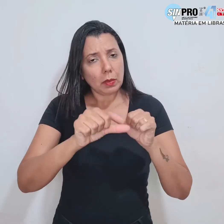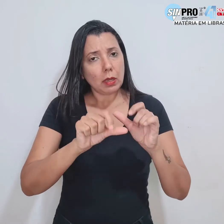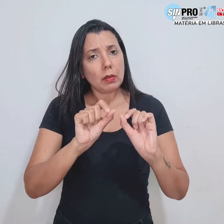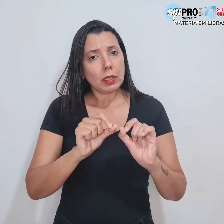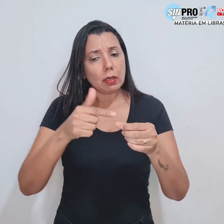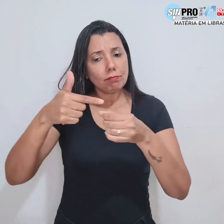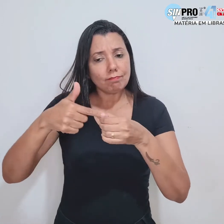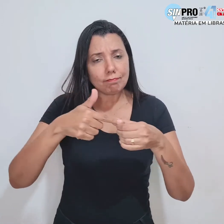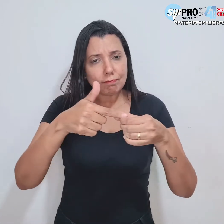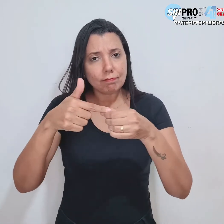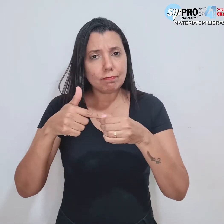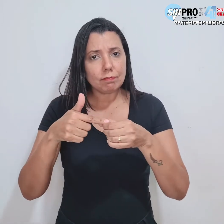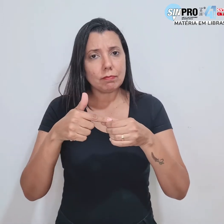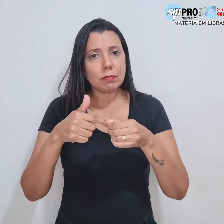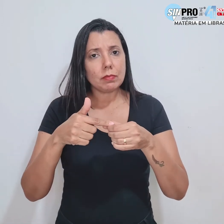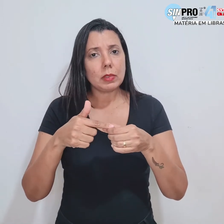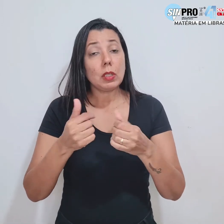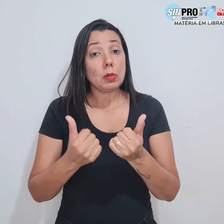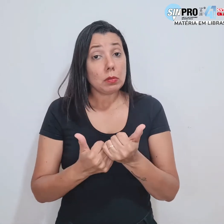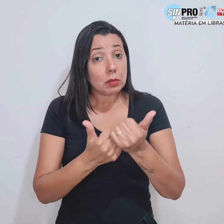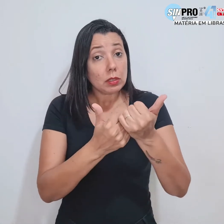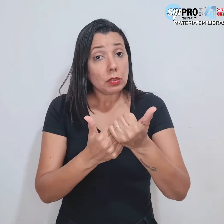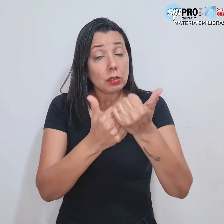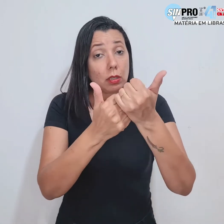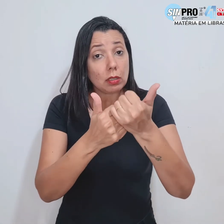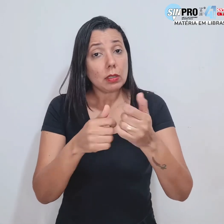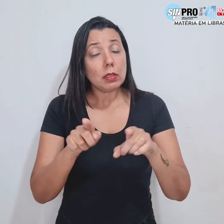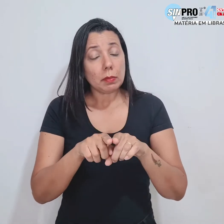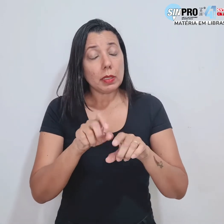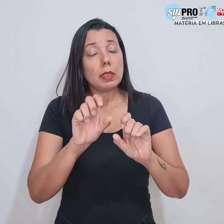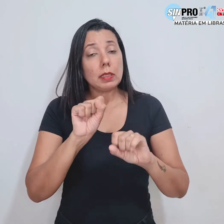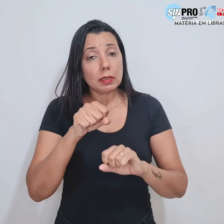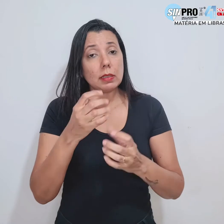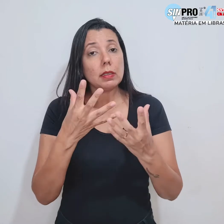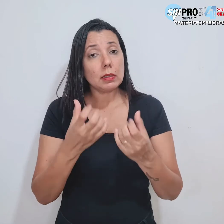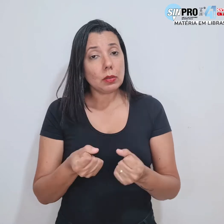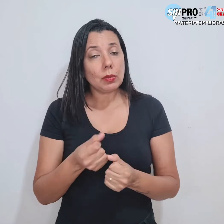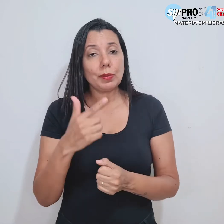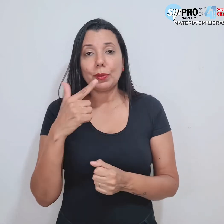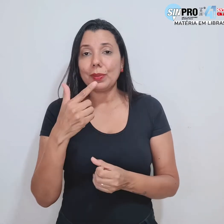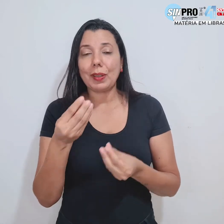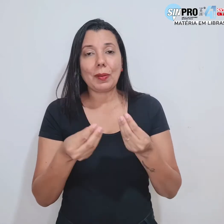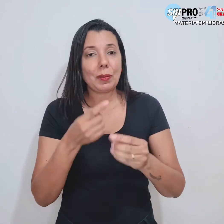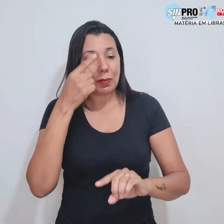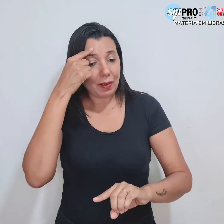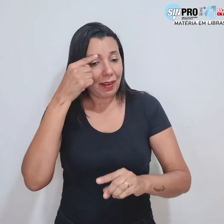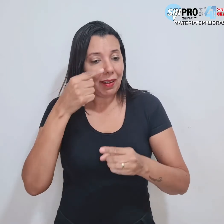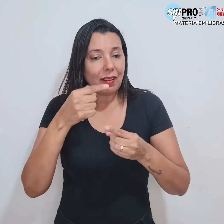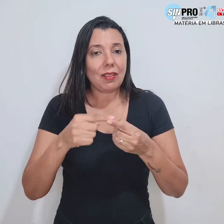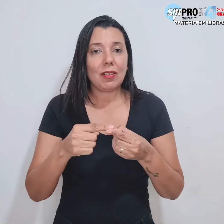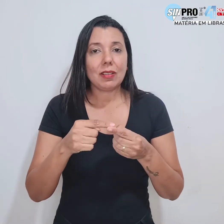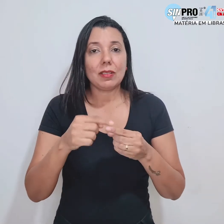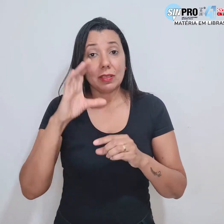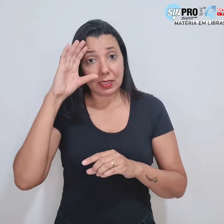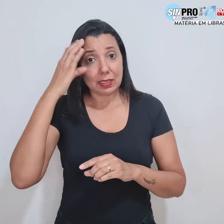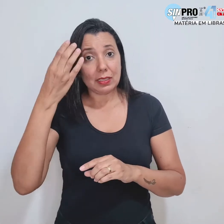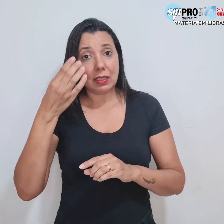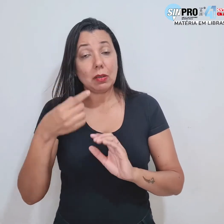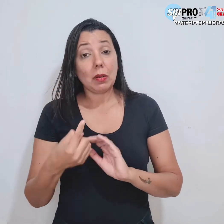transformar refinarias em subsidiárias, a maioria da Corte considerou que não há inconformidade com decisão anterior do